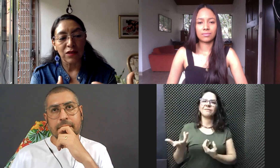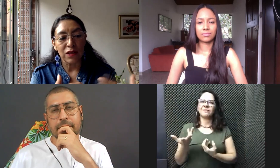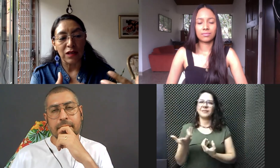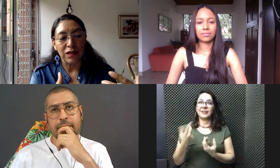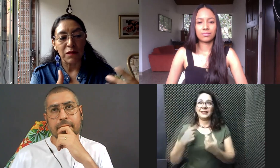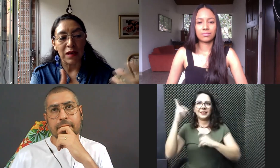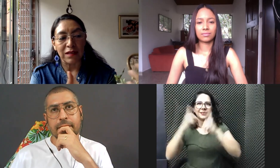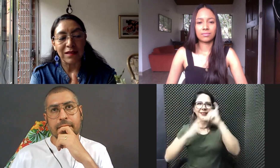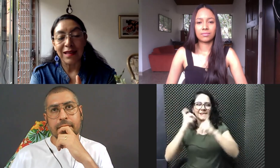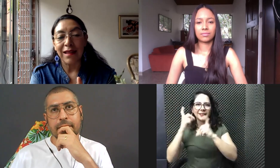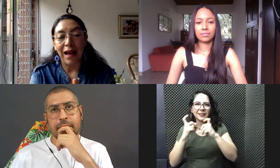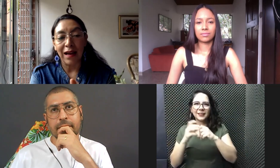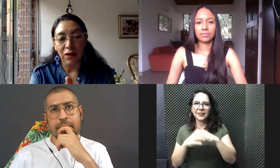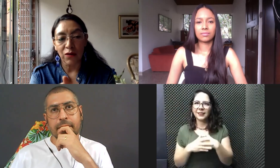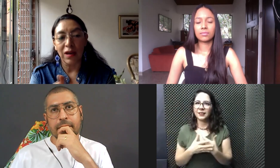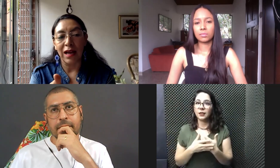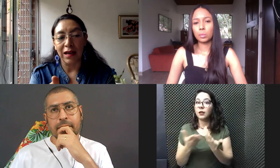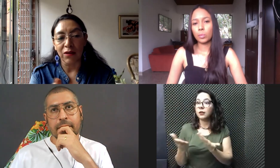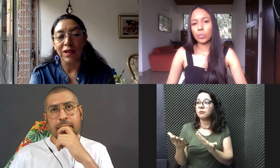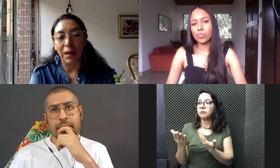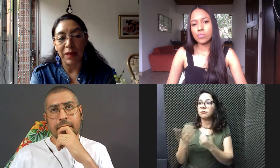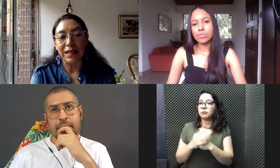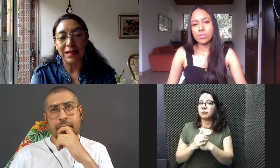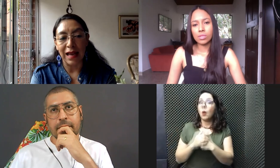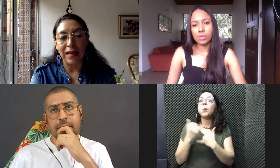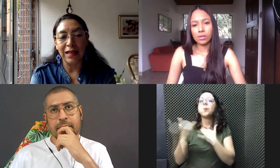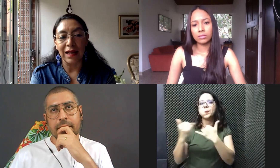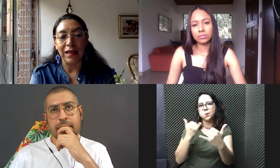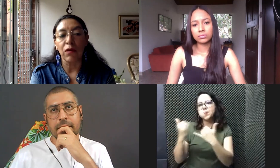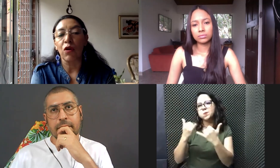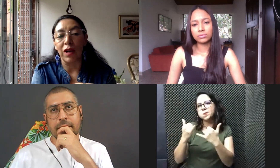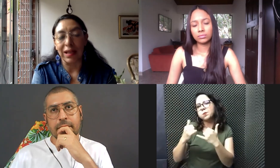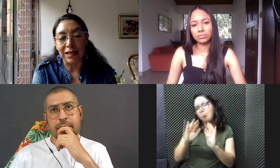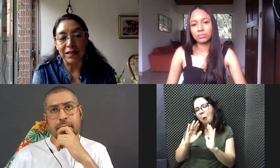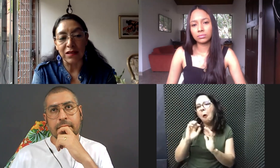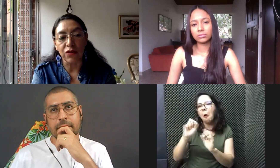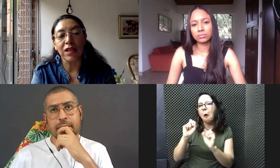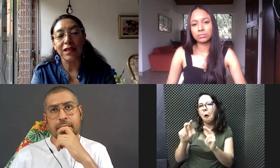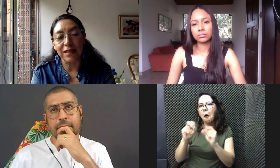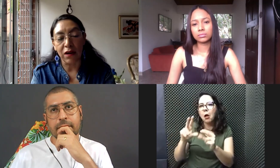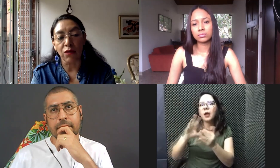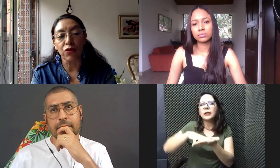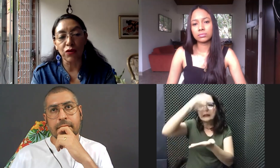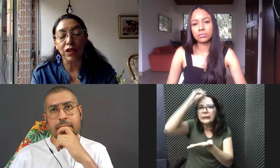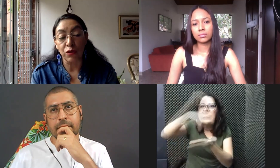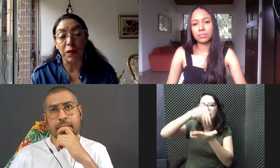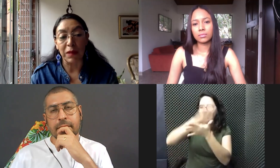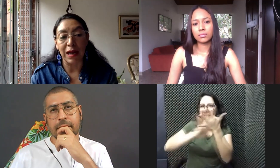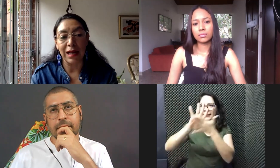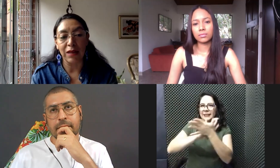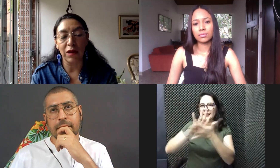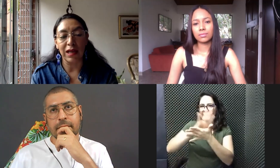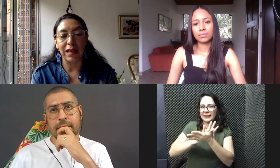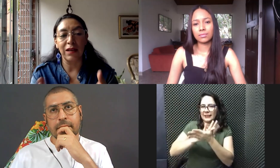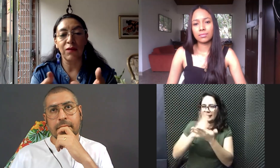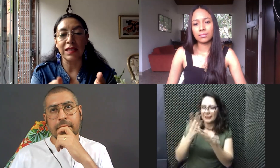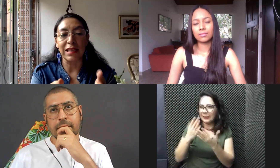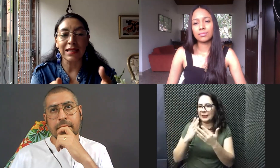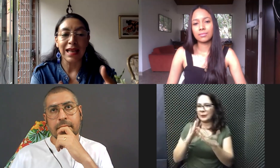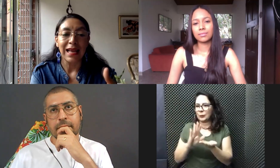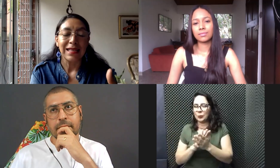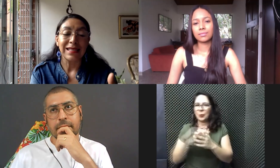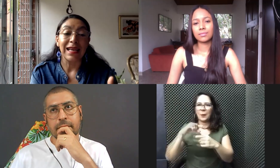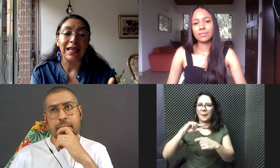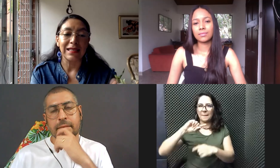Esto si bien se da con el aprendizaje de la lengua, con la adquisición y el desarrollo de su primera lengua, que es la lengua de